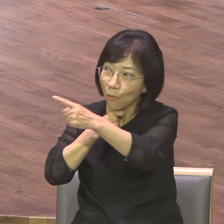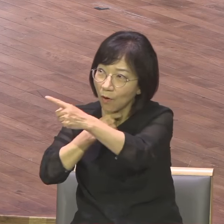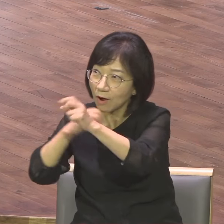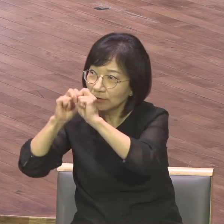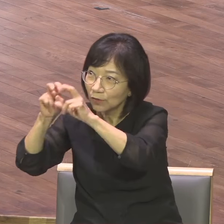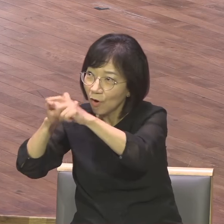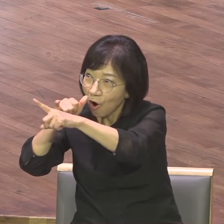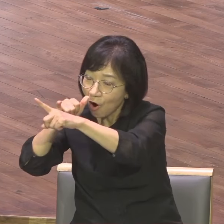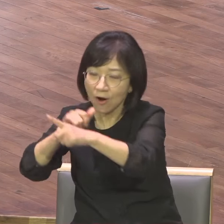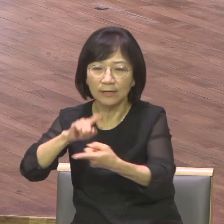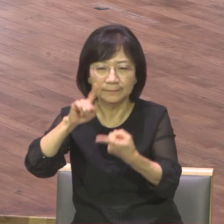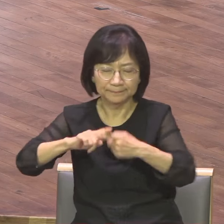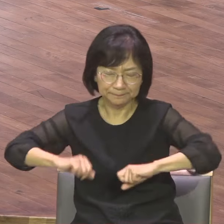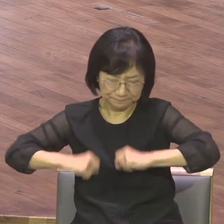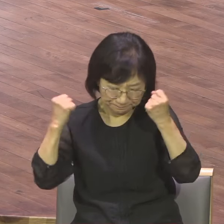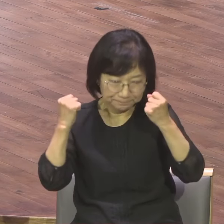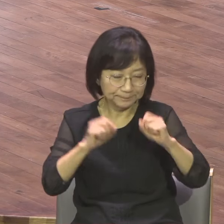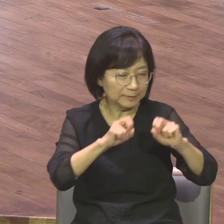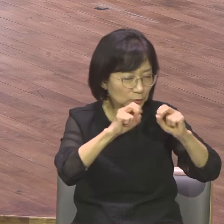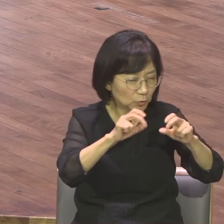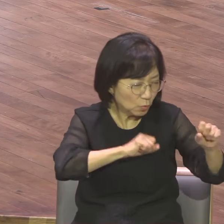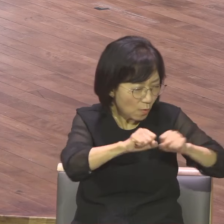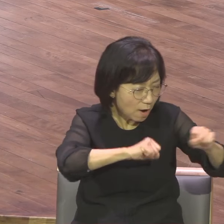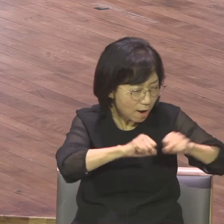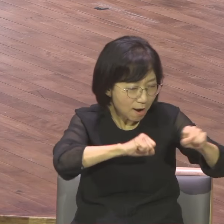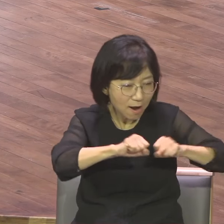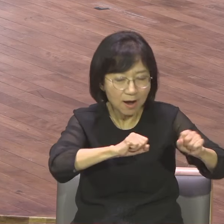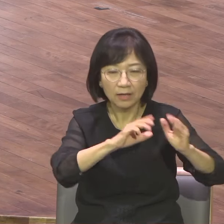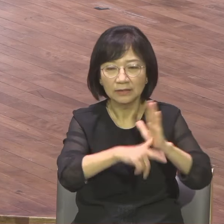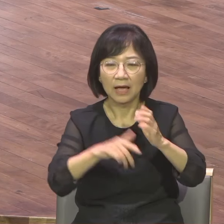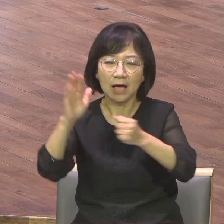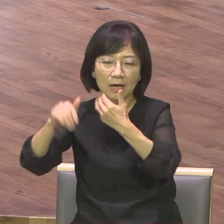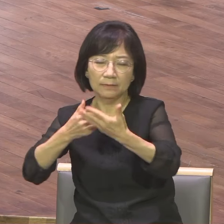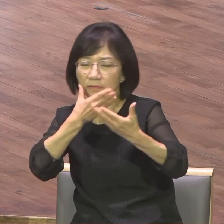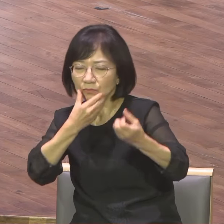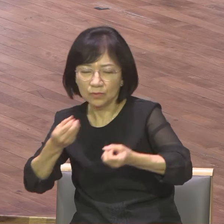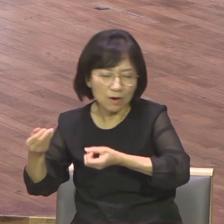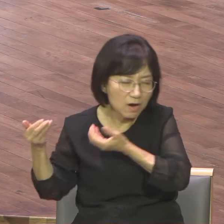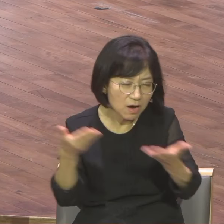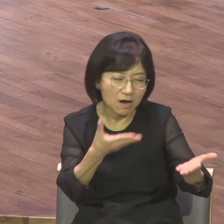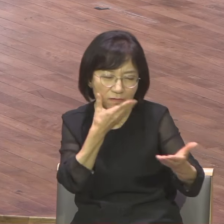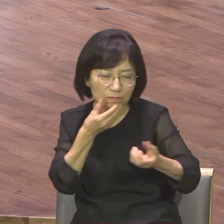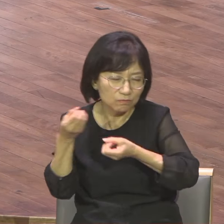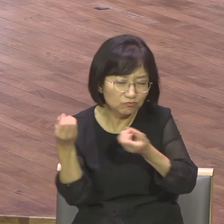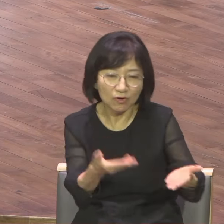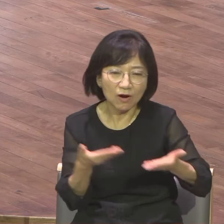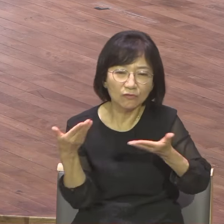원하는 성교하니까 전 세계를 향하여 나가니까 하나님이 안디옥 교회를 축복하죠.